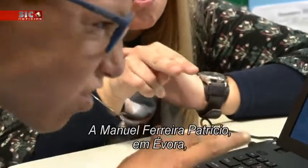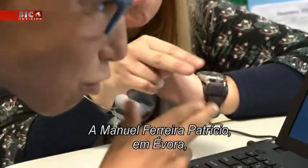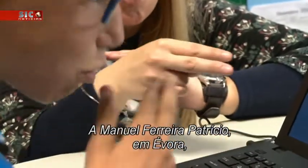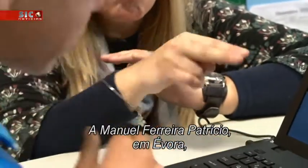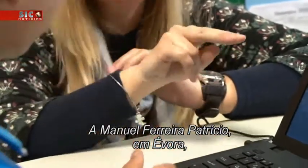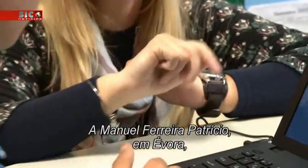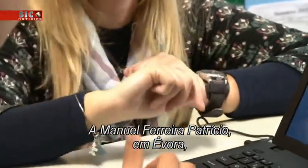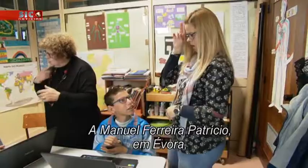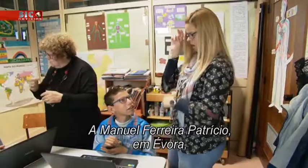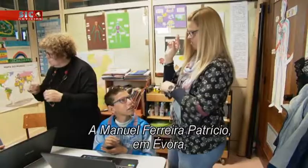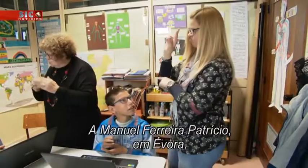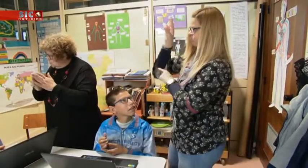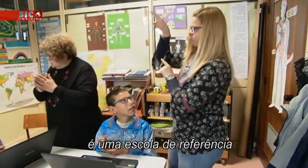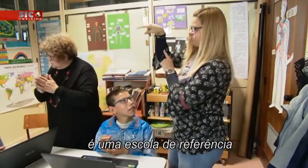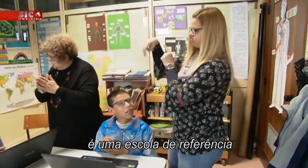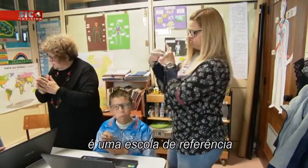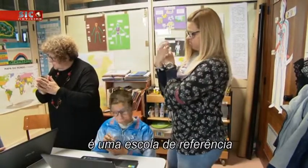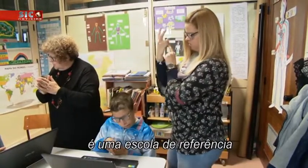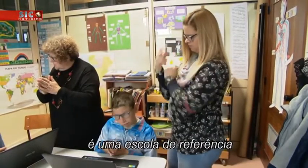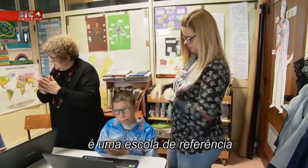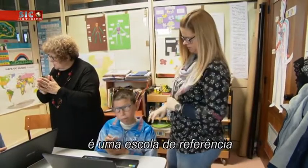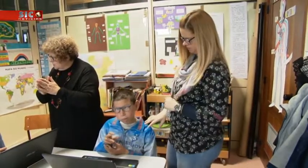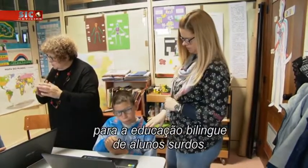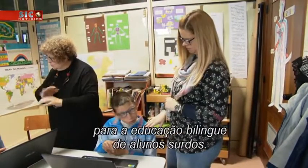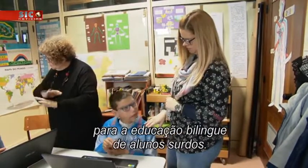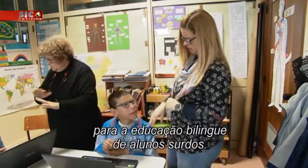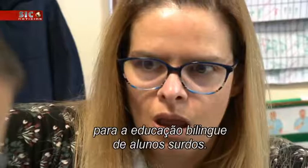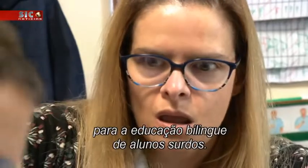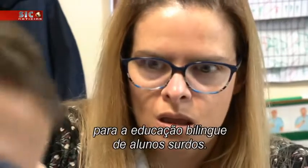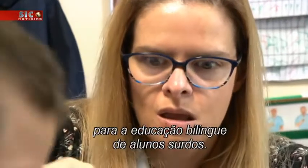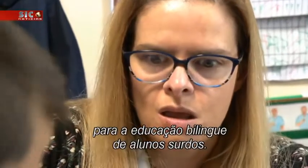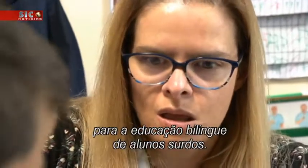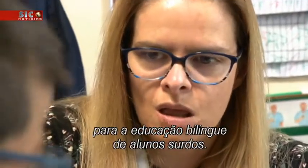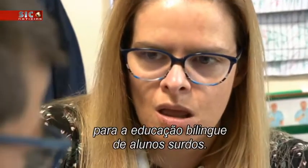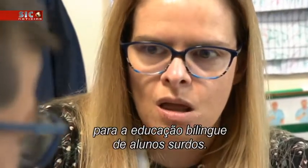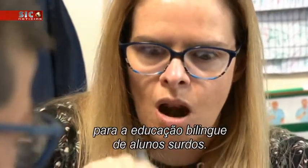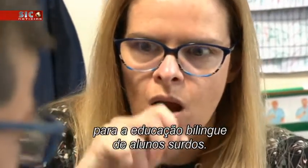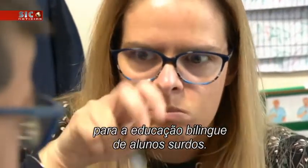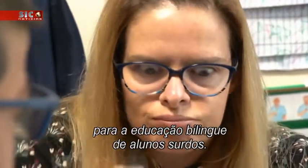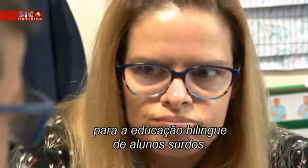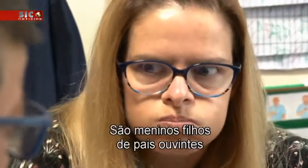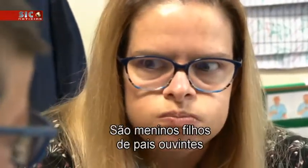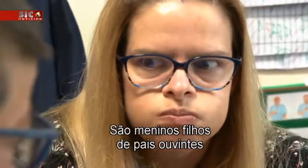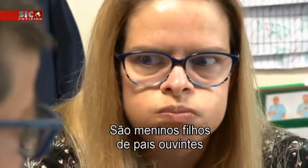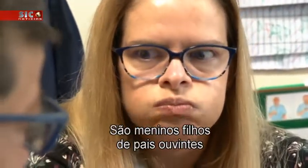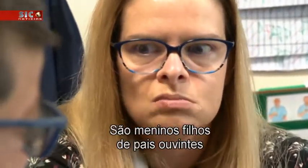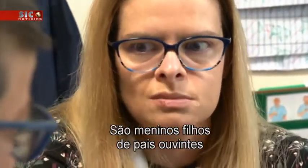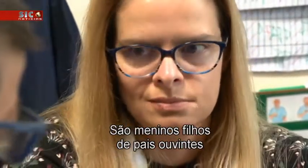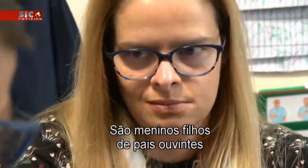Ferreira Patrício, em Évora, é uma escola de referência para a educação bilingue de alunos surdos. São meninos, filhos de pais ouvintes,